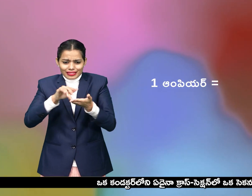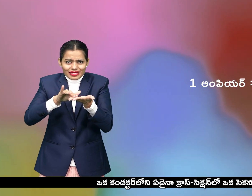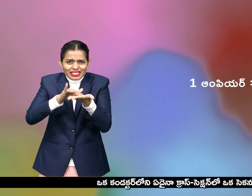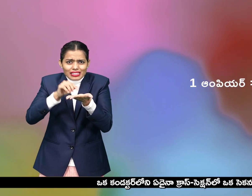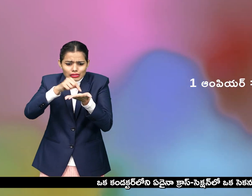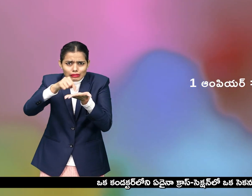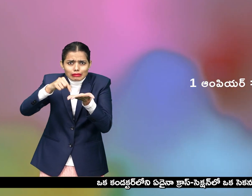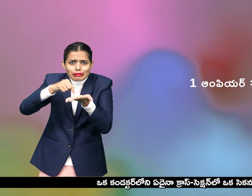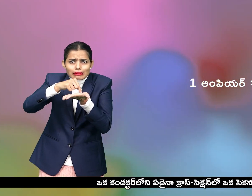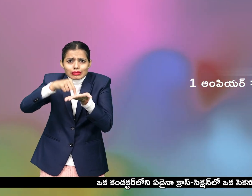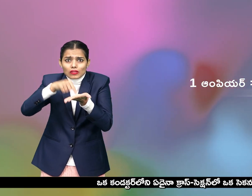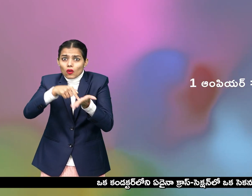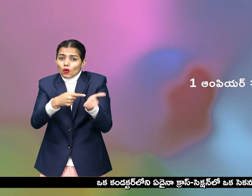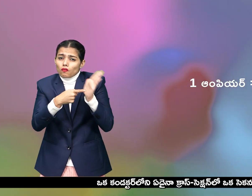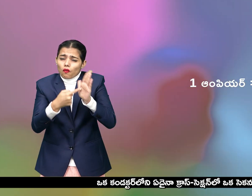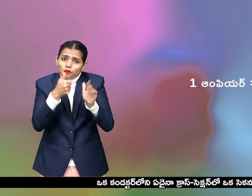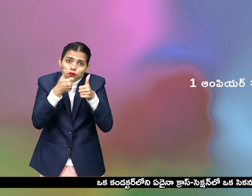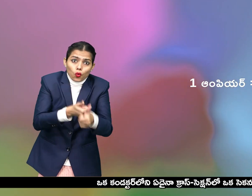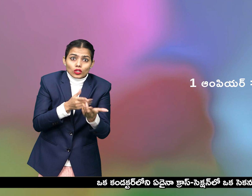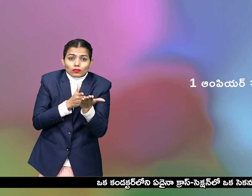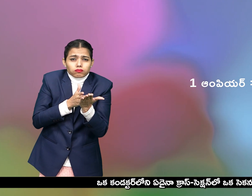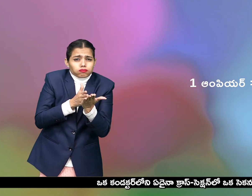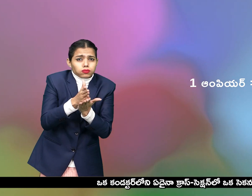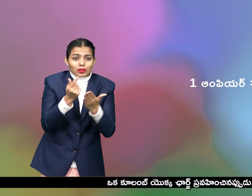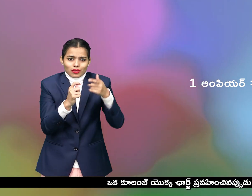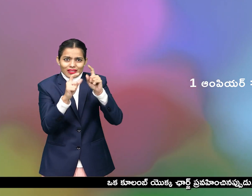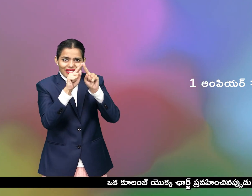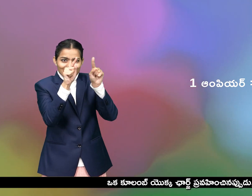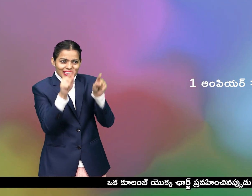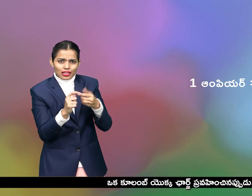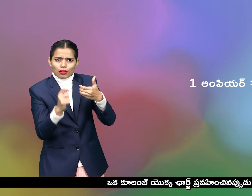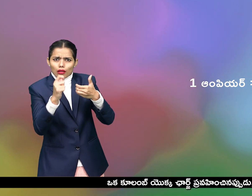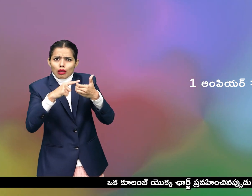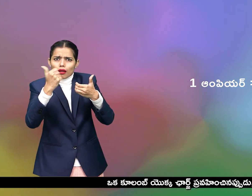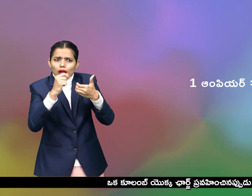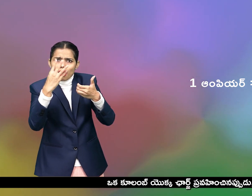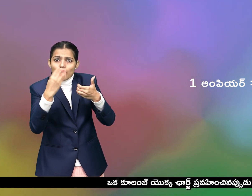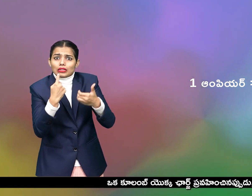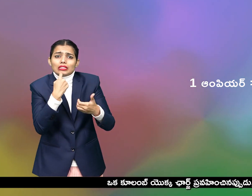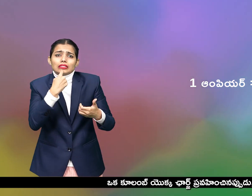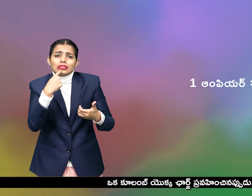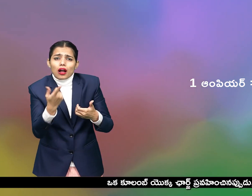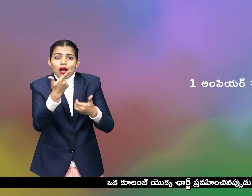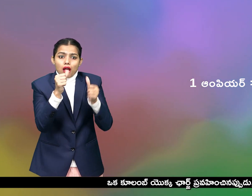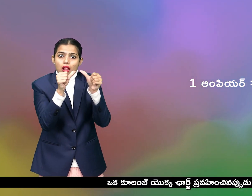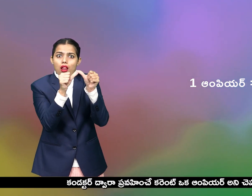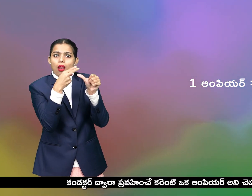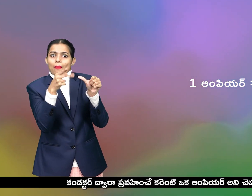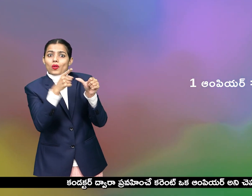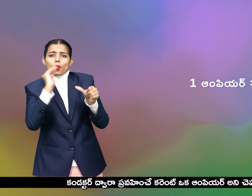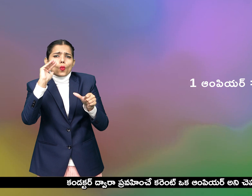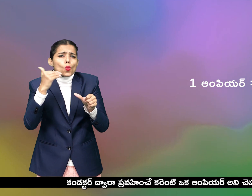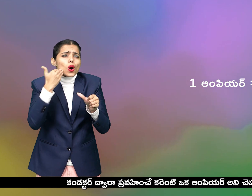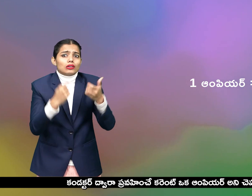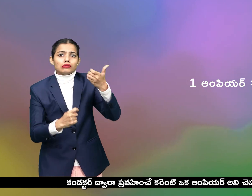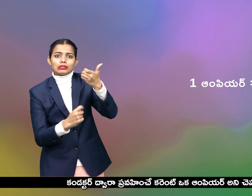ఒక కండక్టర్లోని ఏదైనా క్రాస్ సెక్షన్లో 1 సెకన్లో 1 కూలంబ్ యొక్క ఛార్జ్ ప్రవహించినప్పుడు